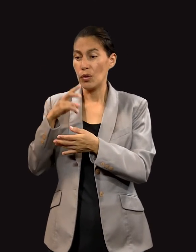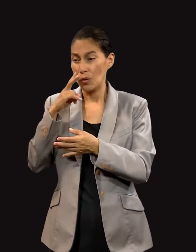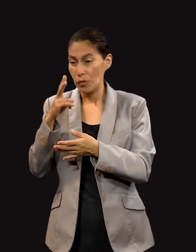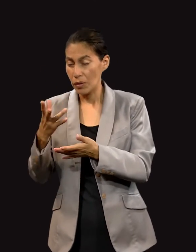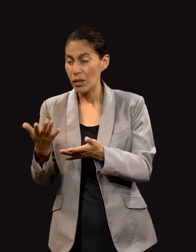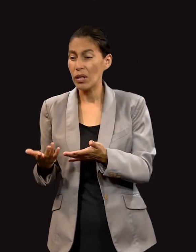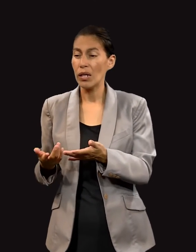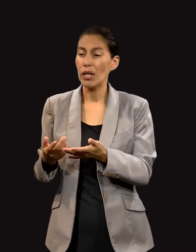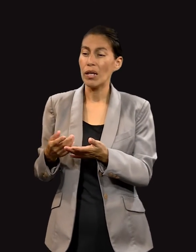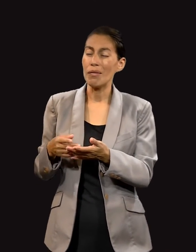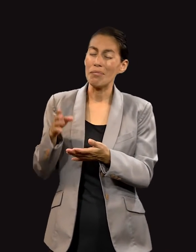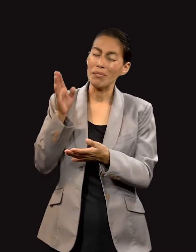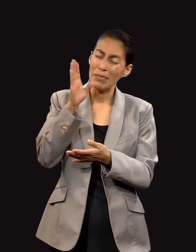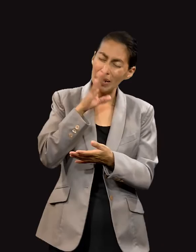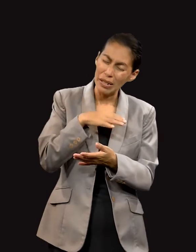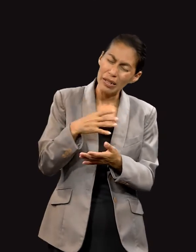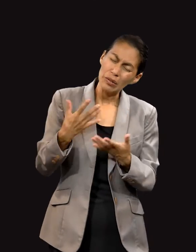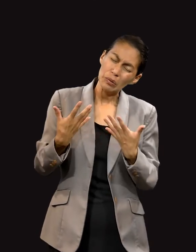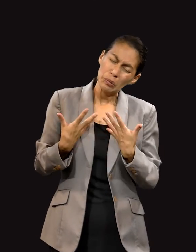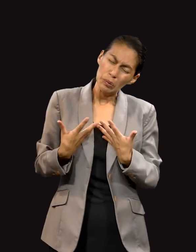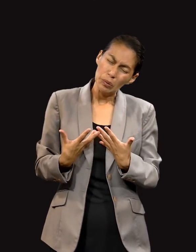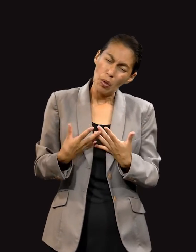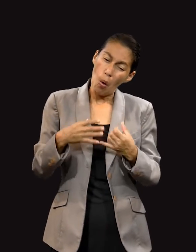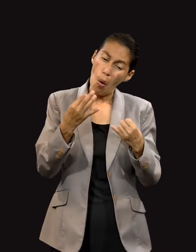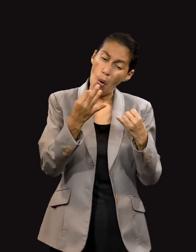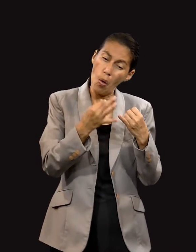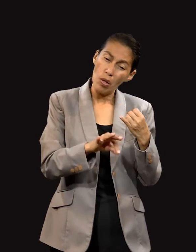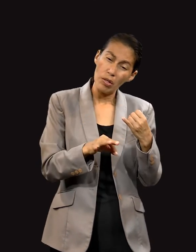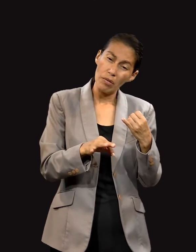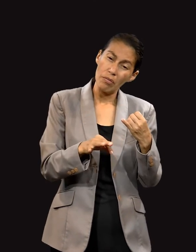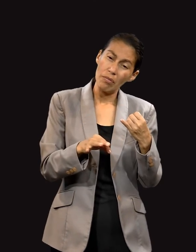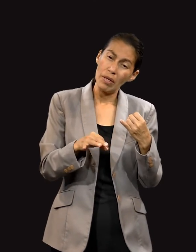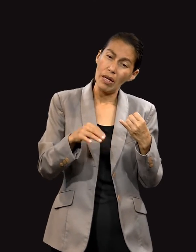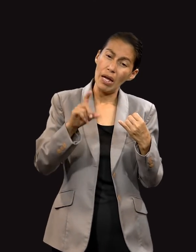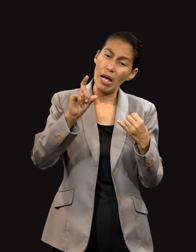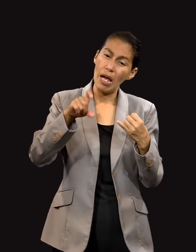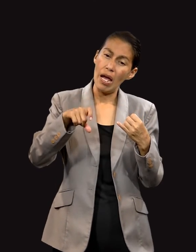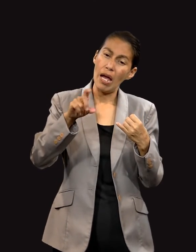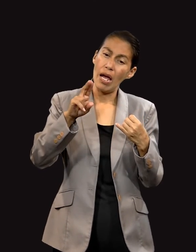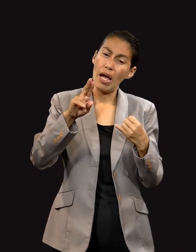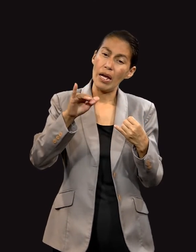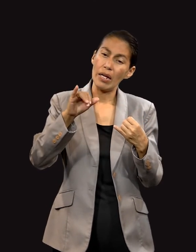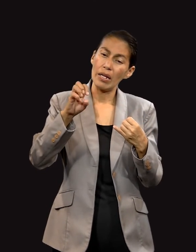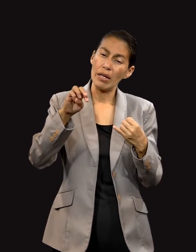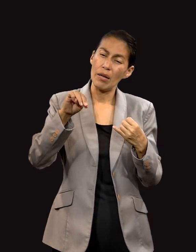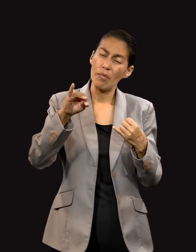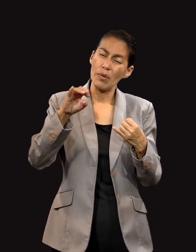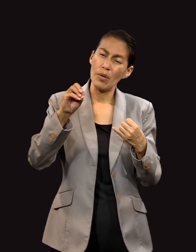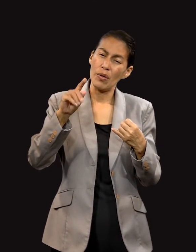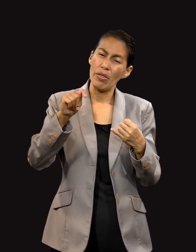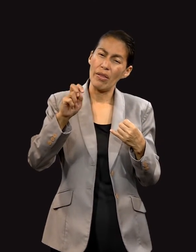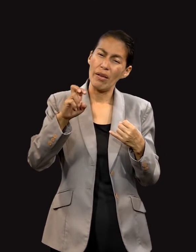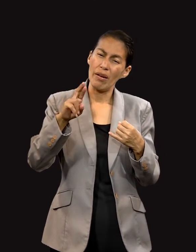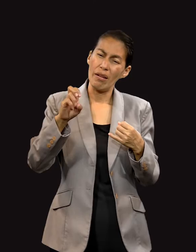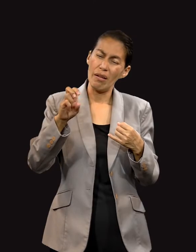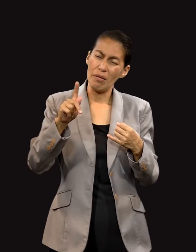Y yo lo vi muy mal, muy mal. Fue en la última quimioterapia. Y entonces yo me fui